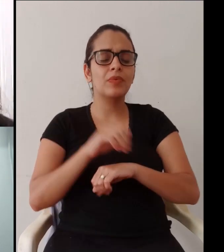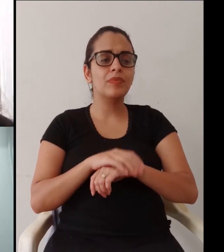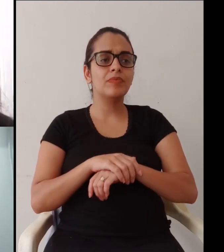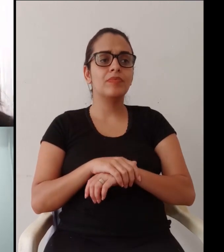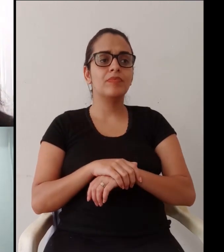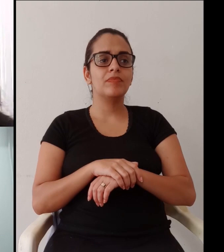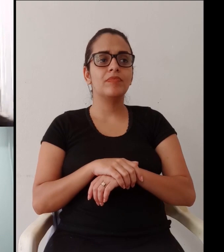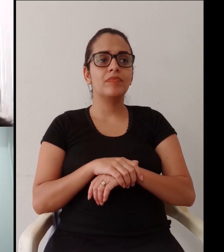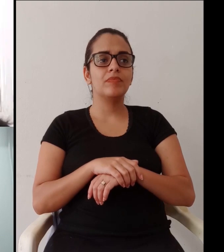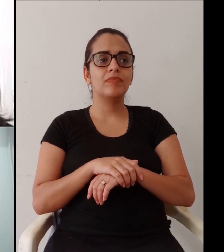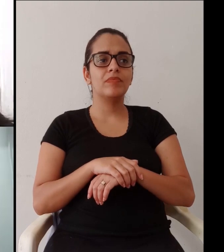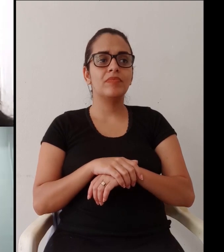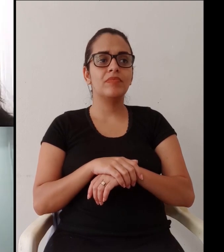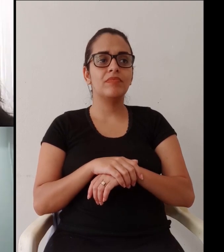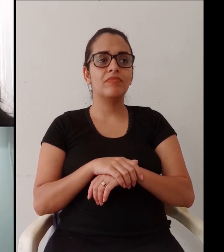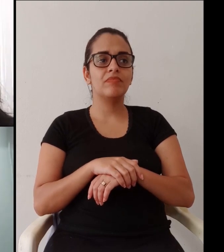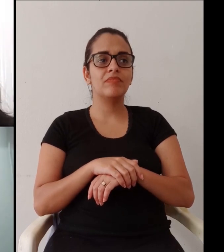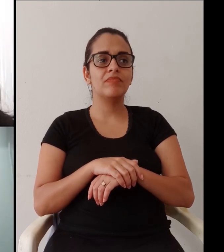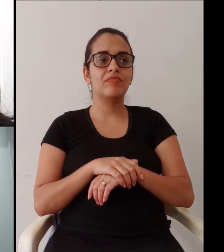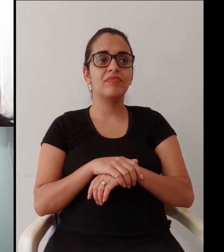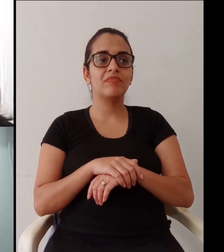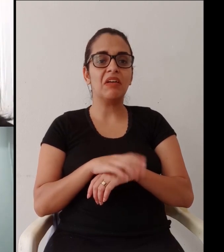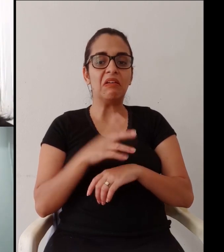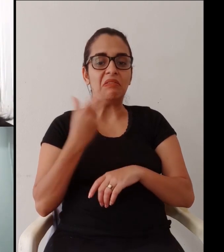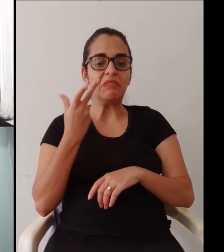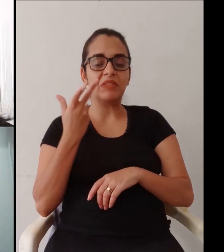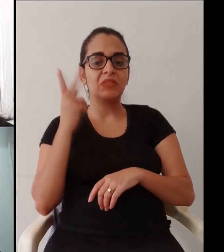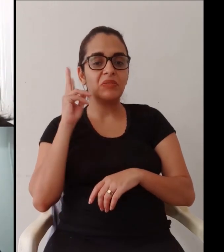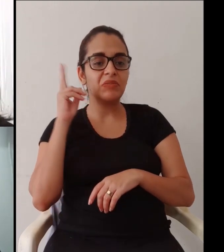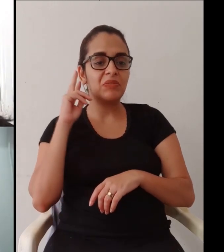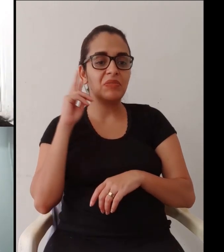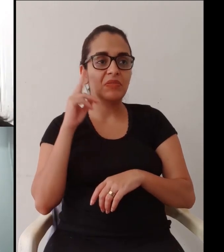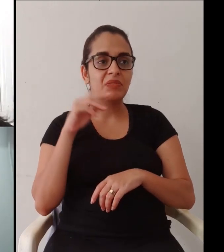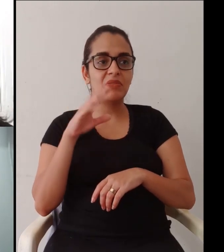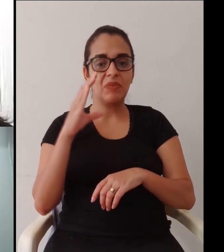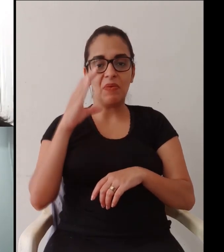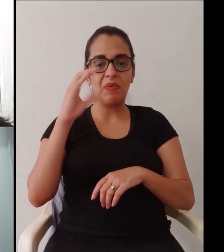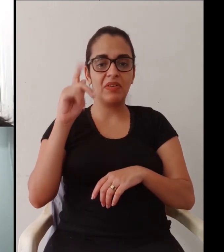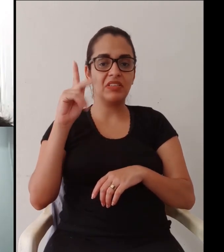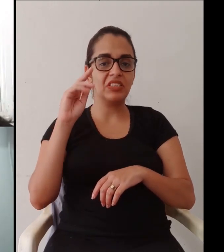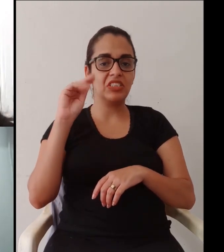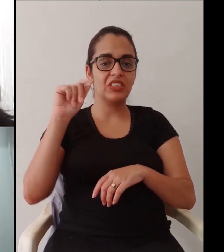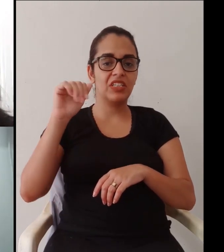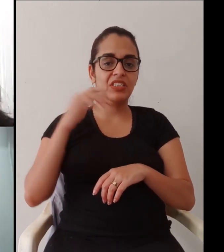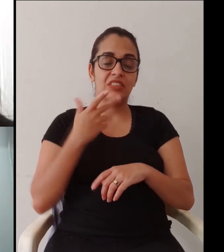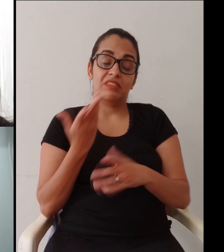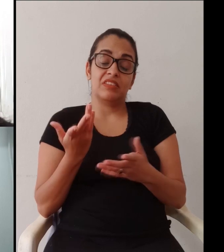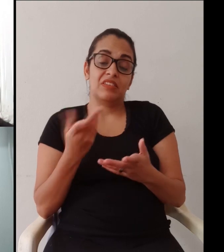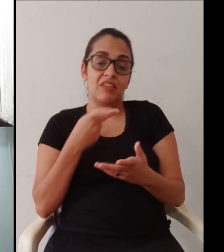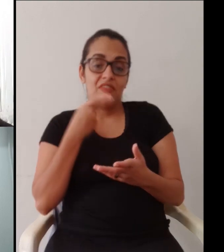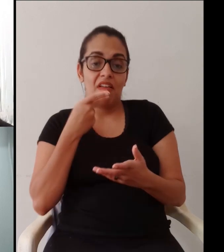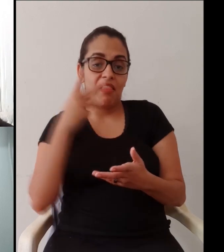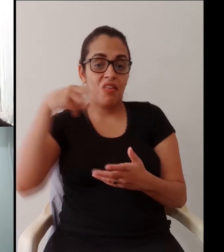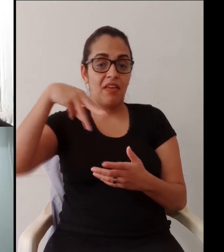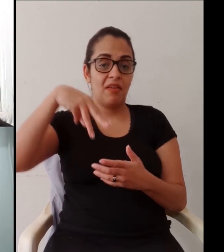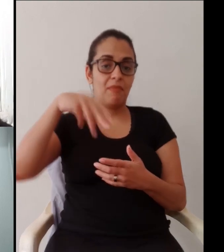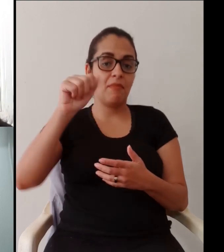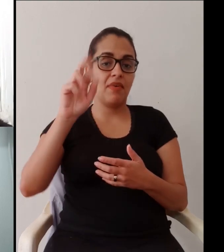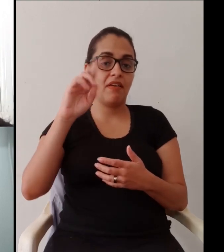nem um pouco, né? Meu áudio melhorou, pessoal. Fala aí para mim, Chá. Acho que nem é chat,